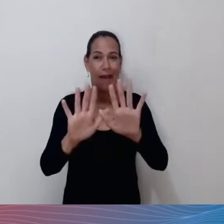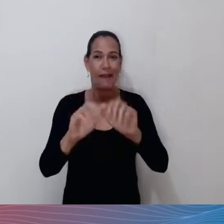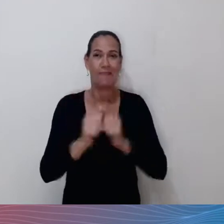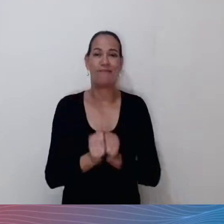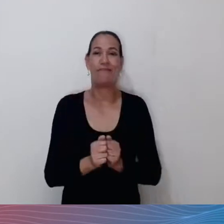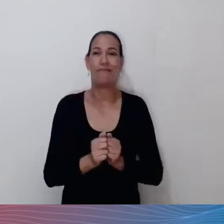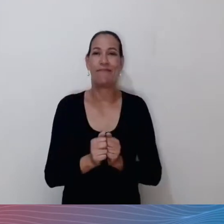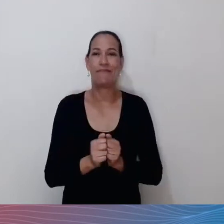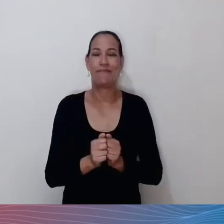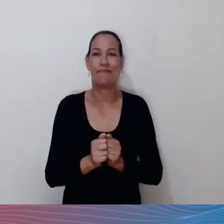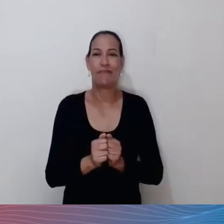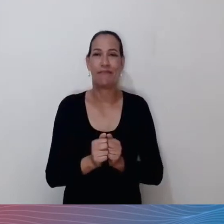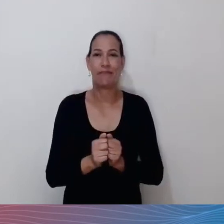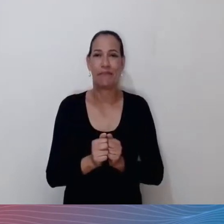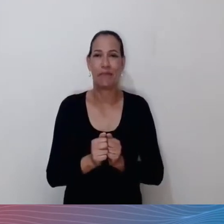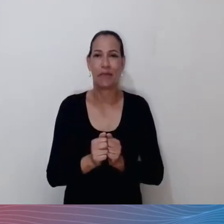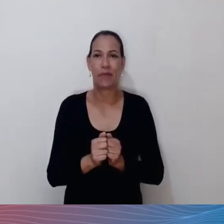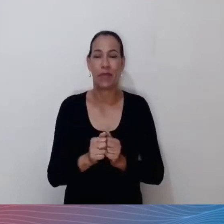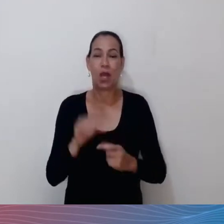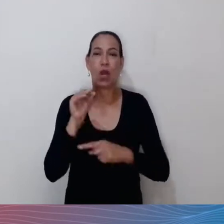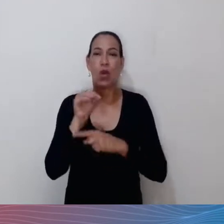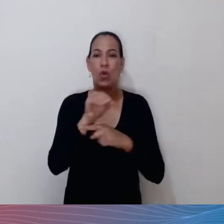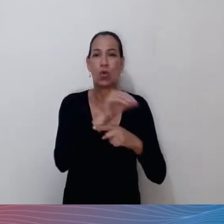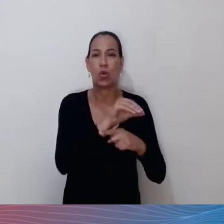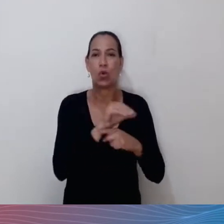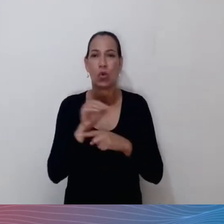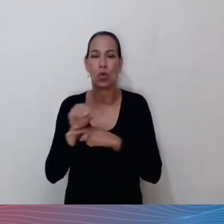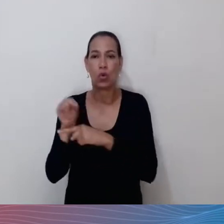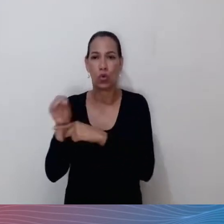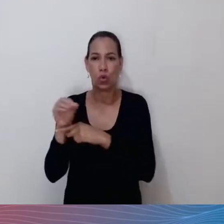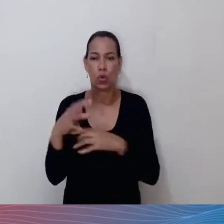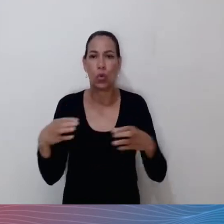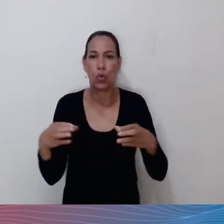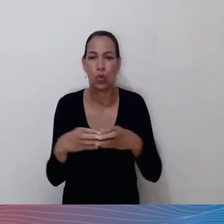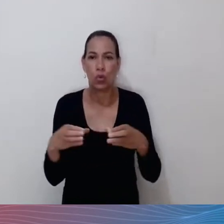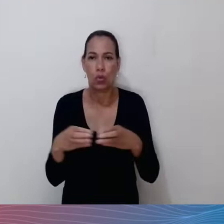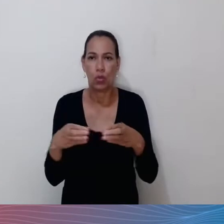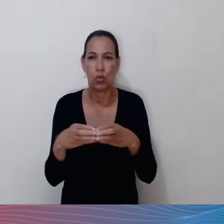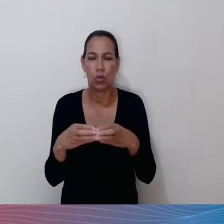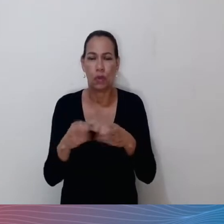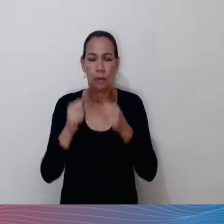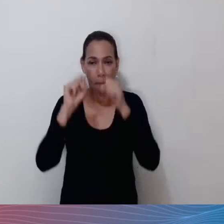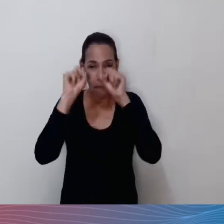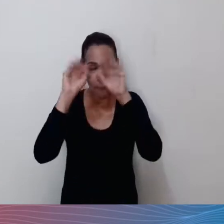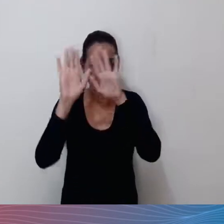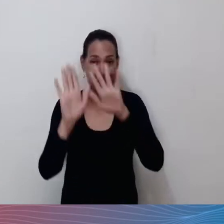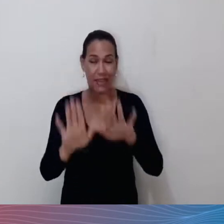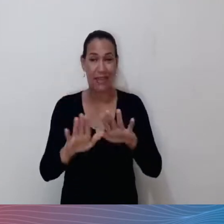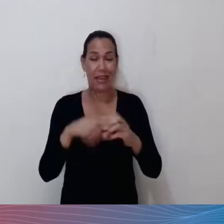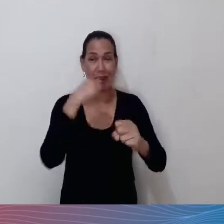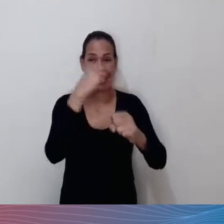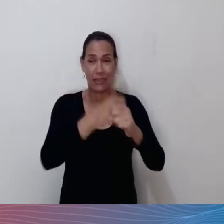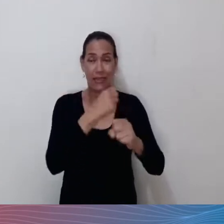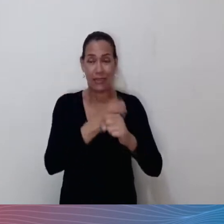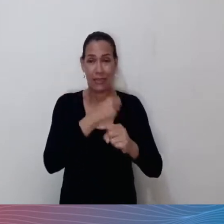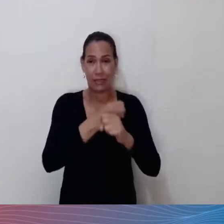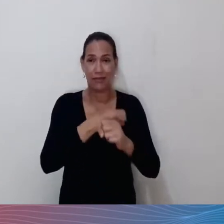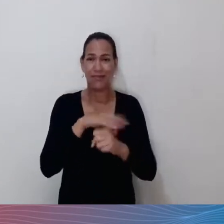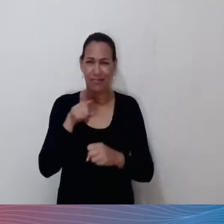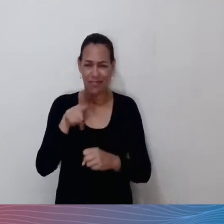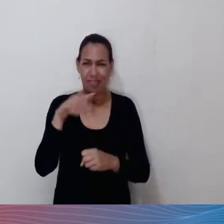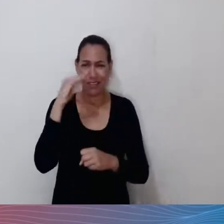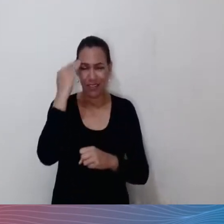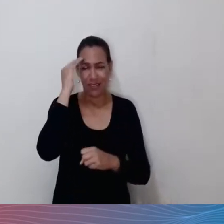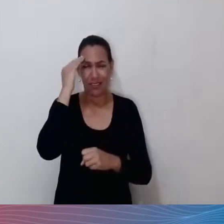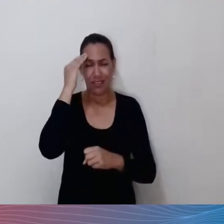da sede de cuidado, é para suprir graça e edificação. Vocês estão entendendo? Então não separe